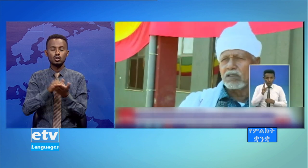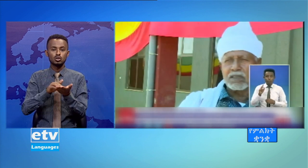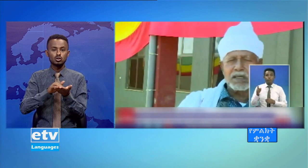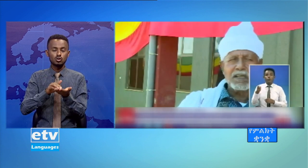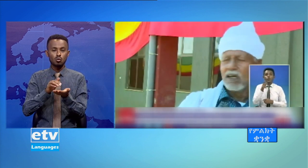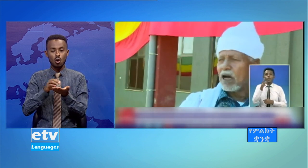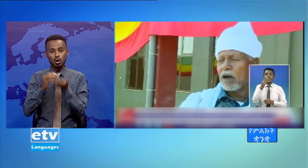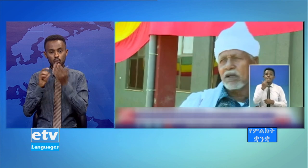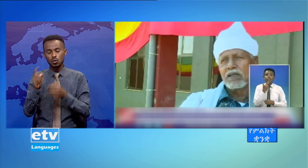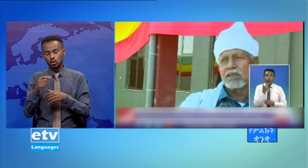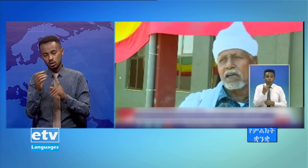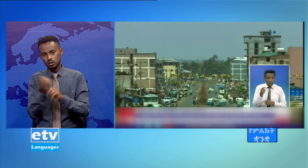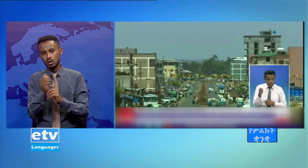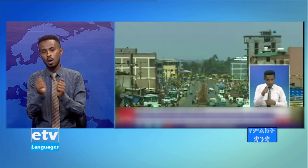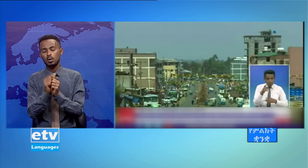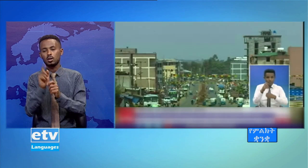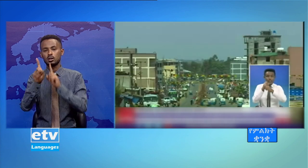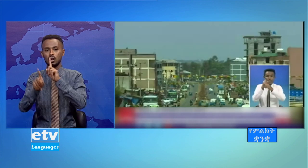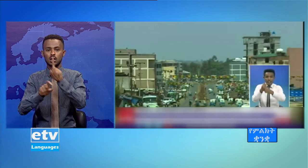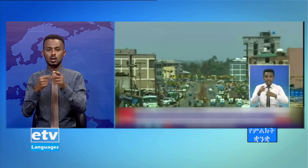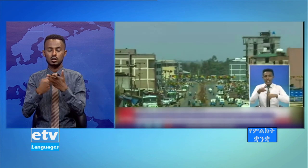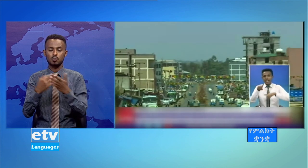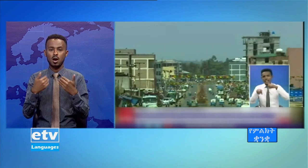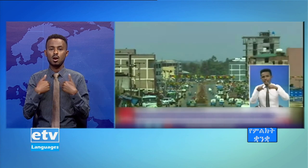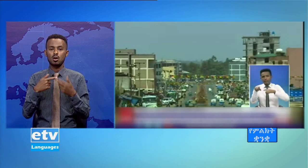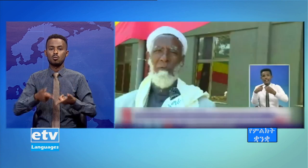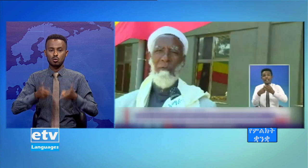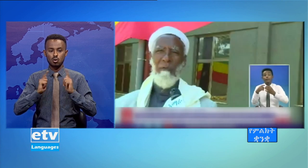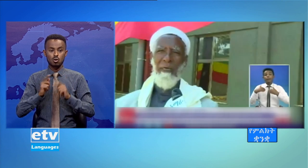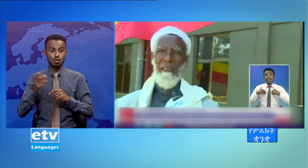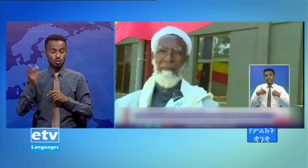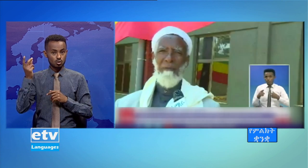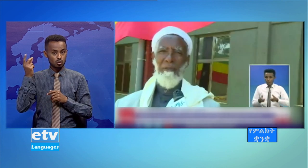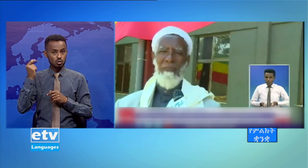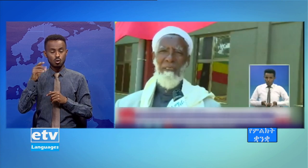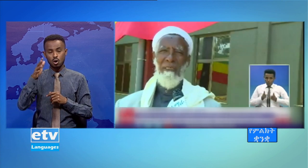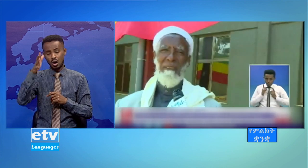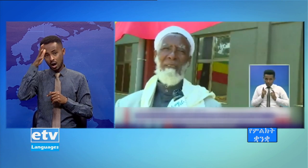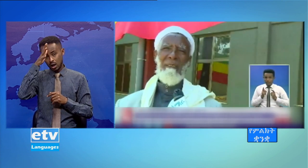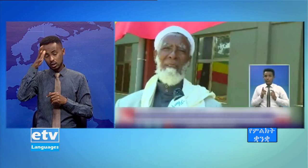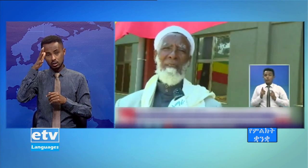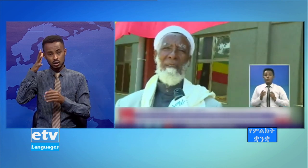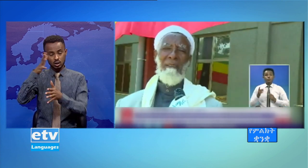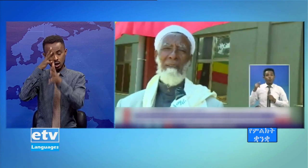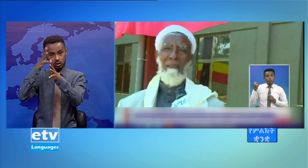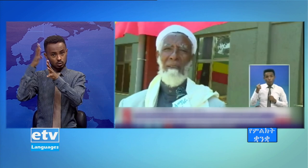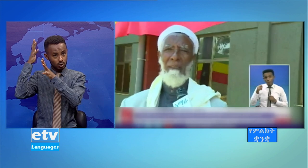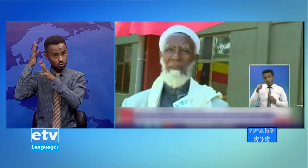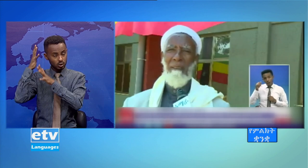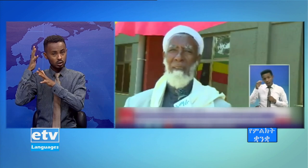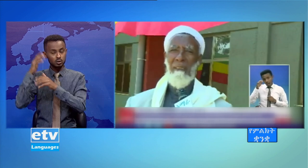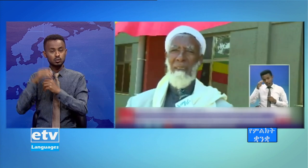ቢሆን ይዘን አብረን እንጠያየቃለን። እንደዚህ ባለ ነው የምንኖረው። ድሮ አያት ቅማንቶቻችን